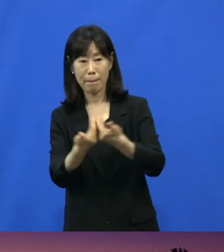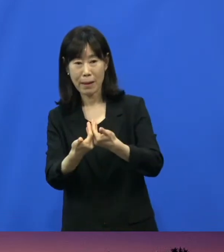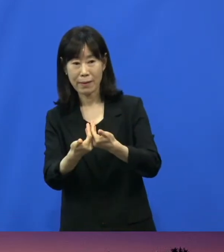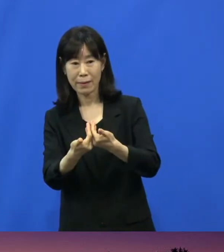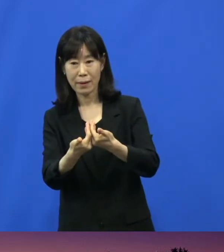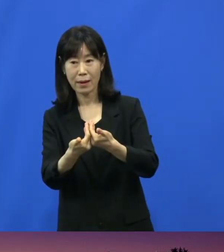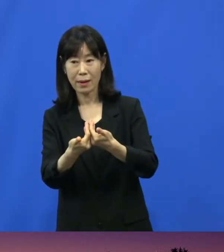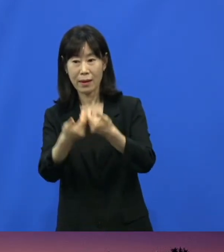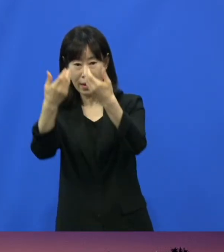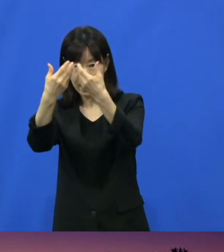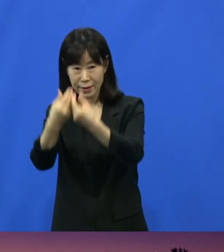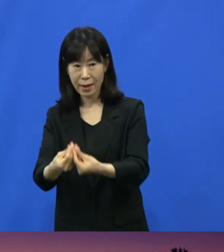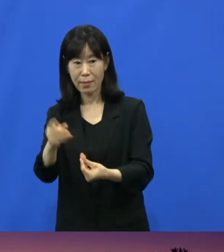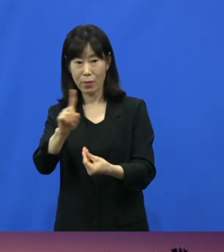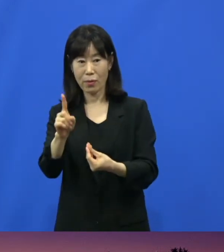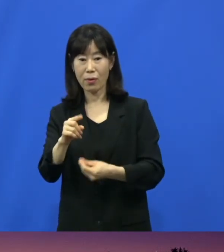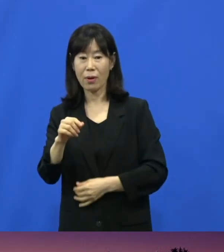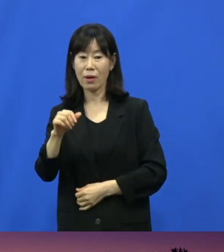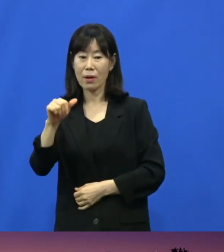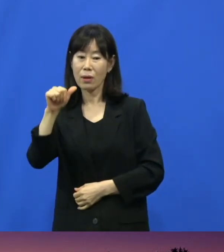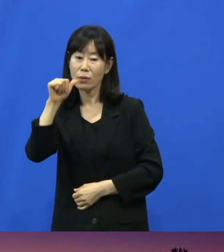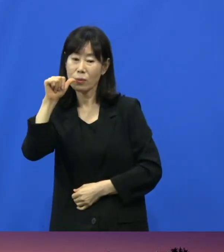엄마의 품에 안겨있는 베이비.